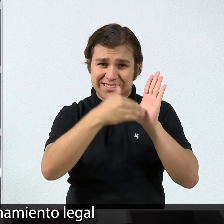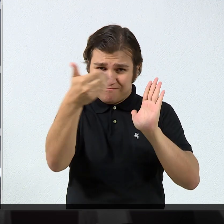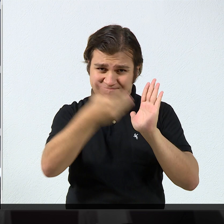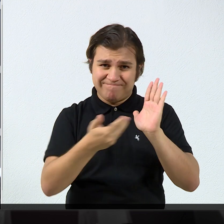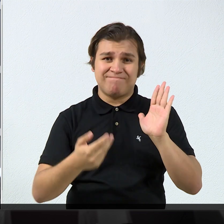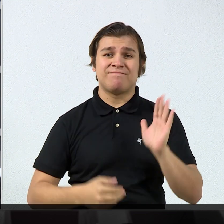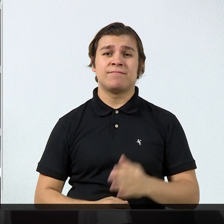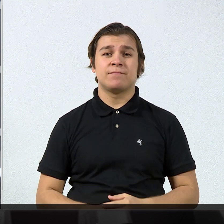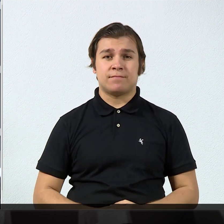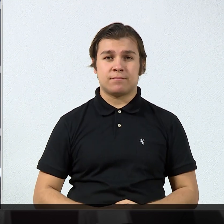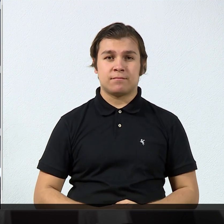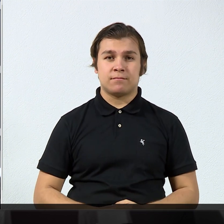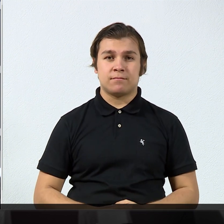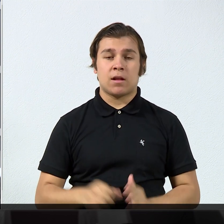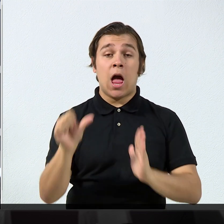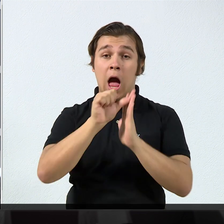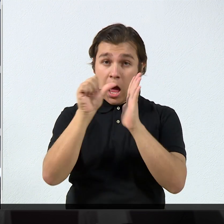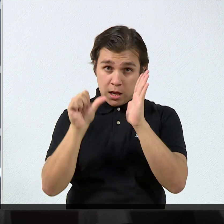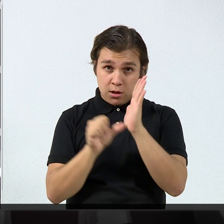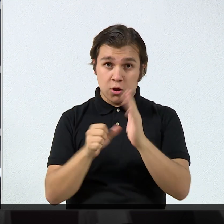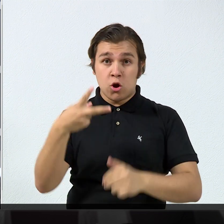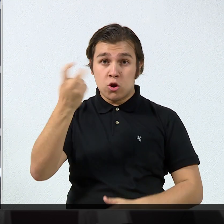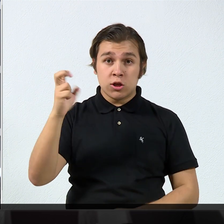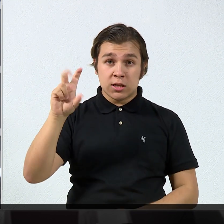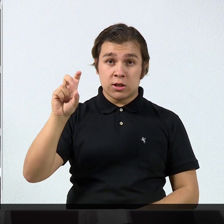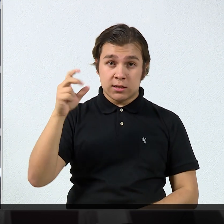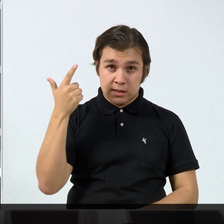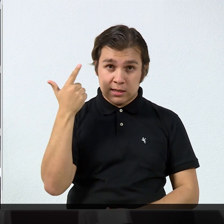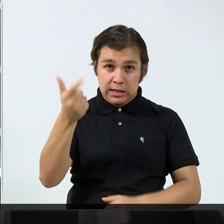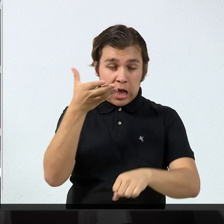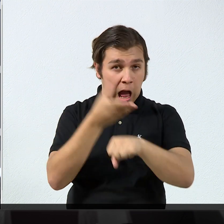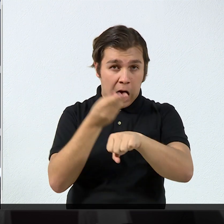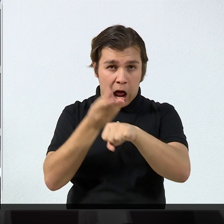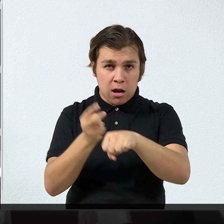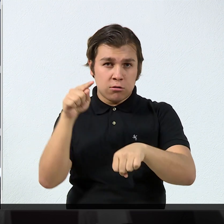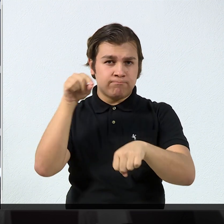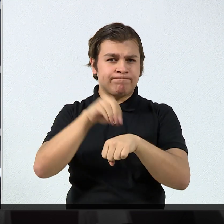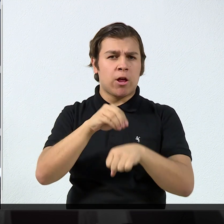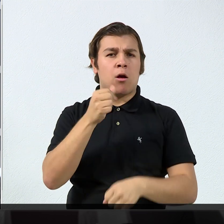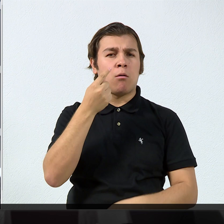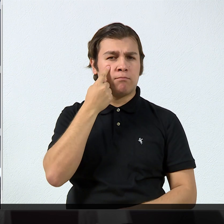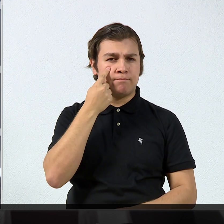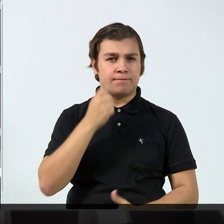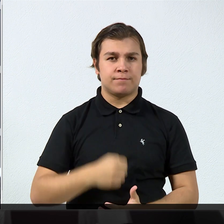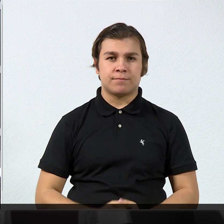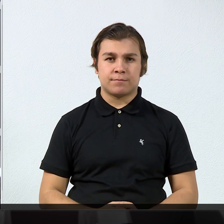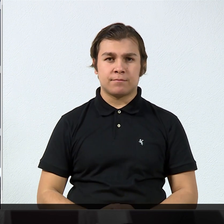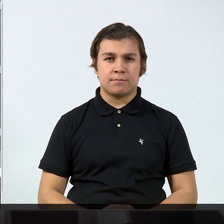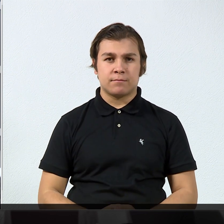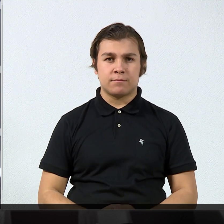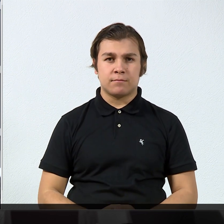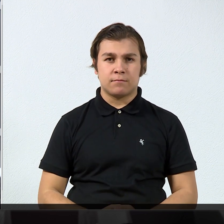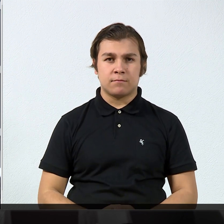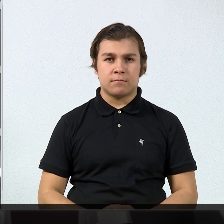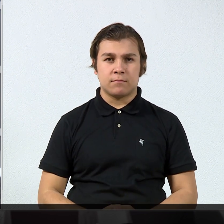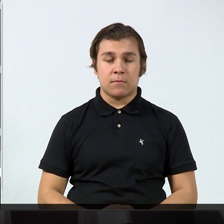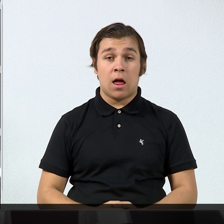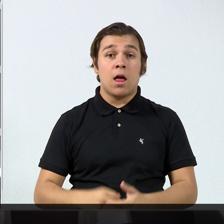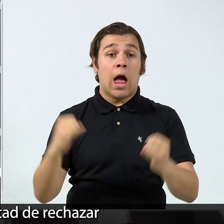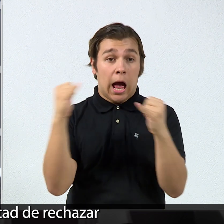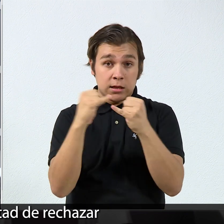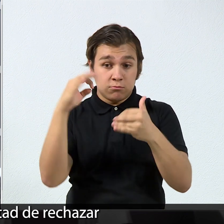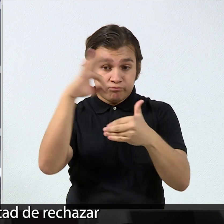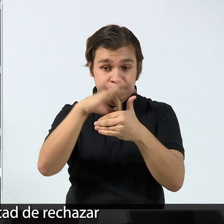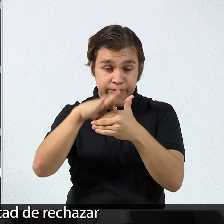aplicables. Se reforma el artículo 237 y se agrega lo siguiente al inciso 5. De igual manera, el Instituto